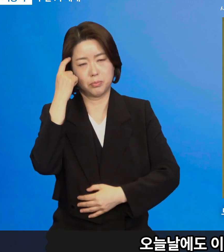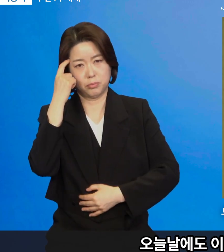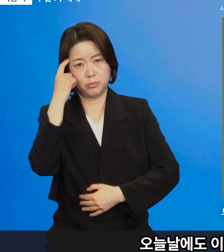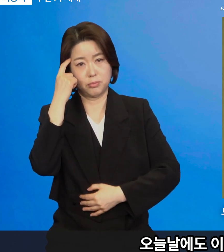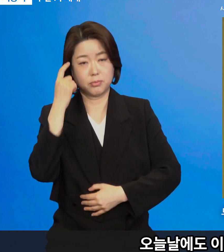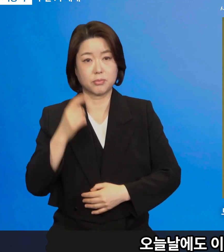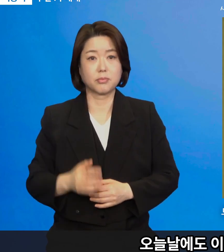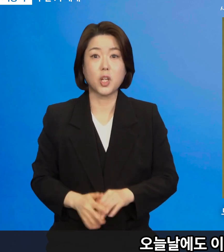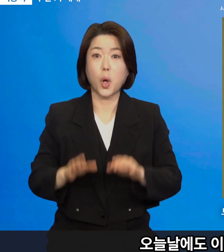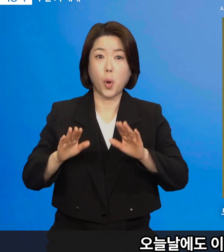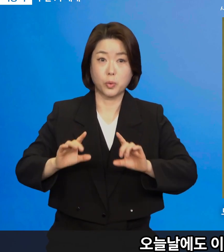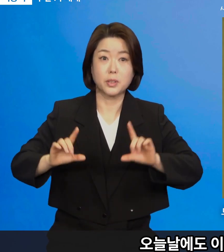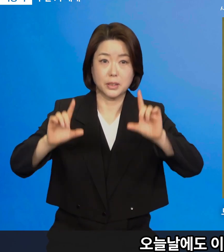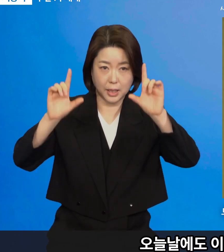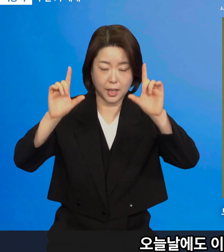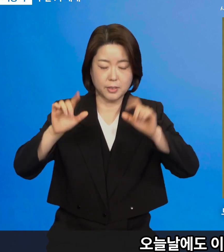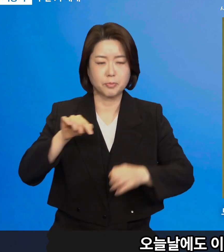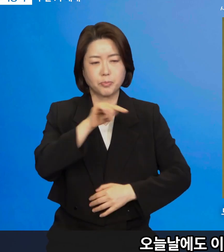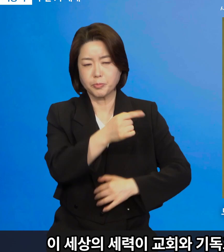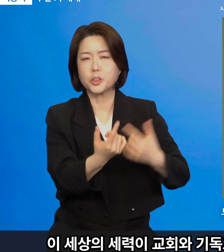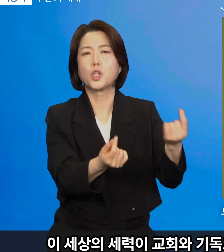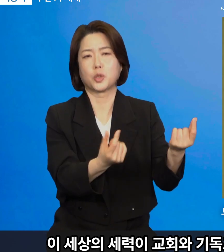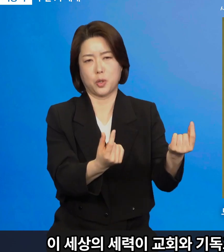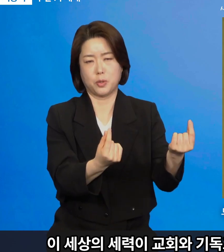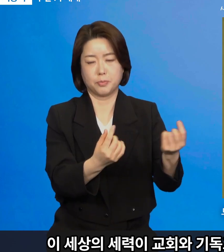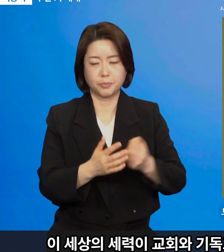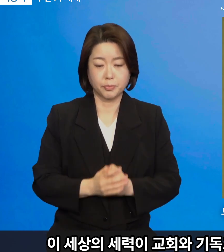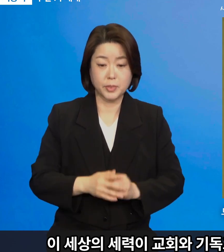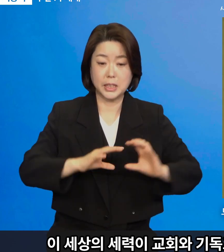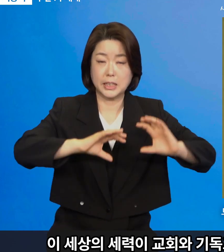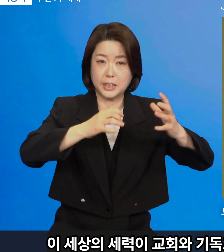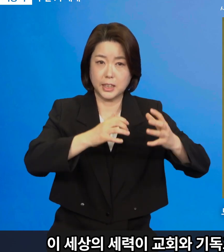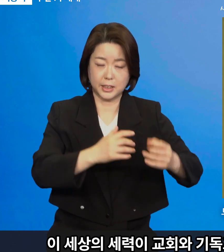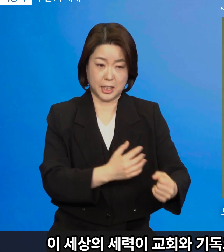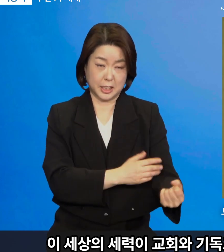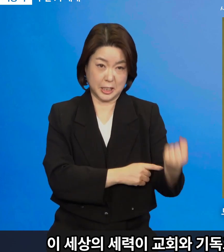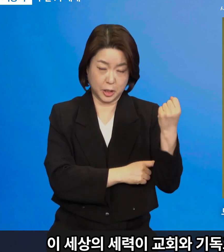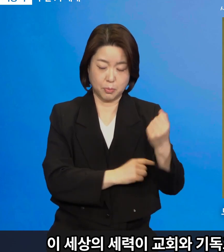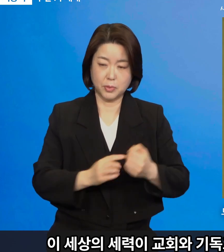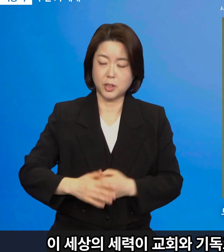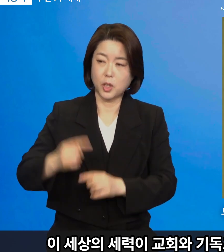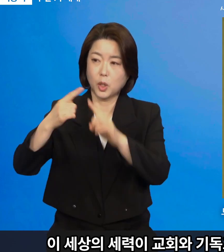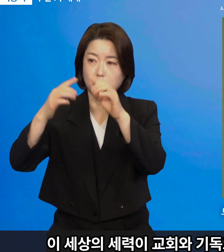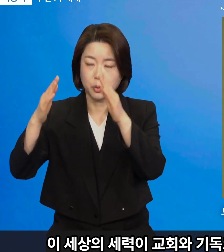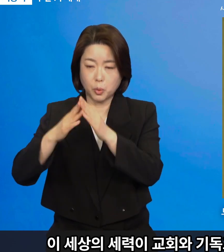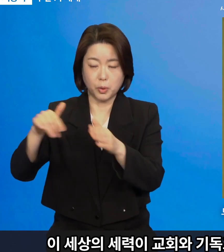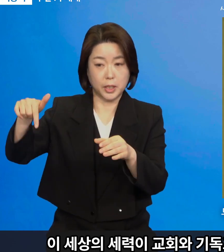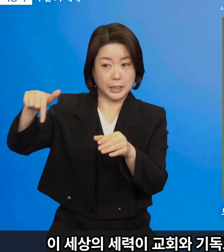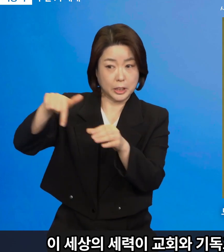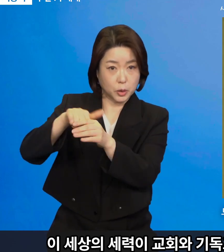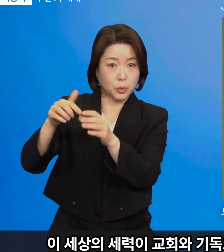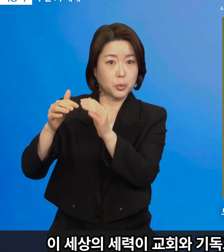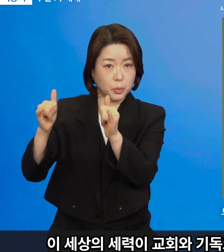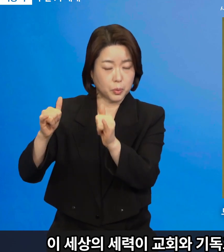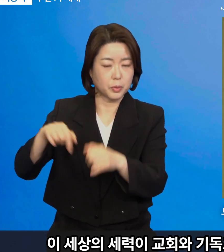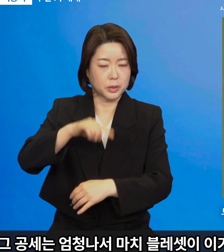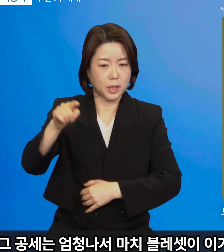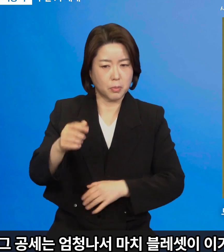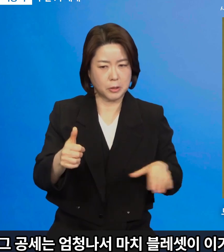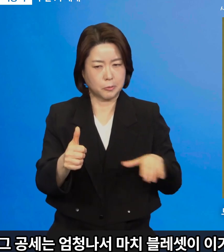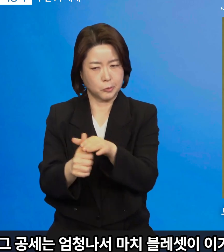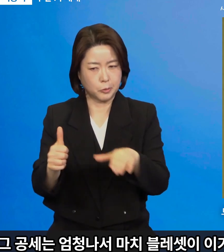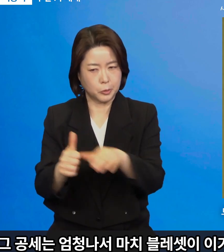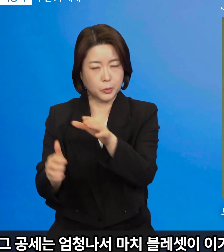오늘날에도 이 블레셋과 같은 이 세상의 세력이 교회와 기독교인들과 기독교를 공격합니다.